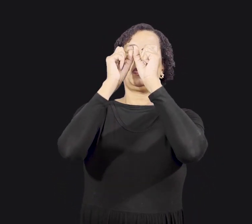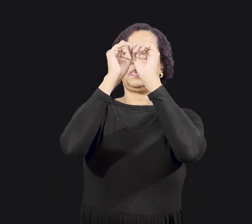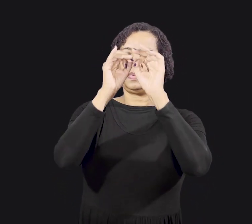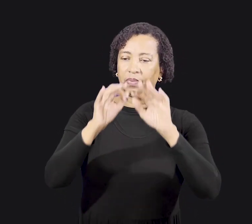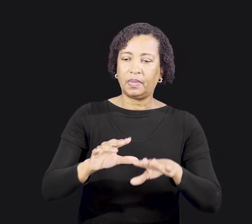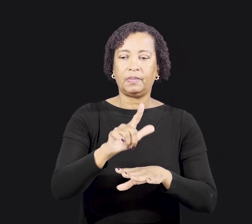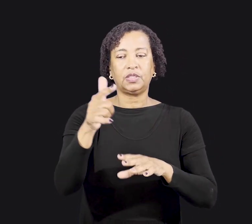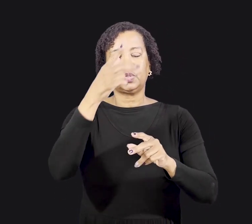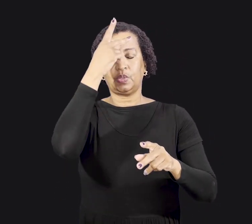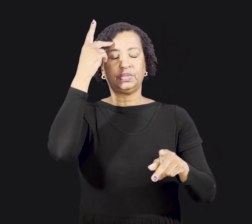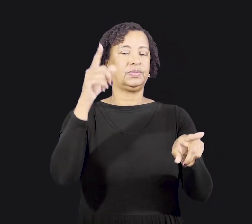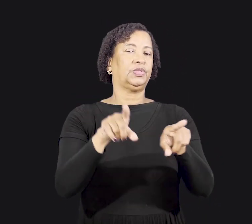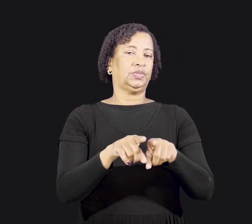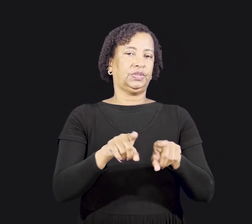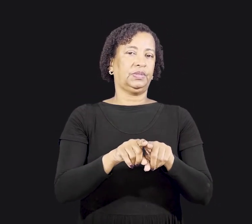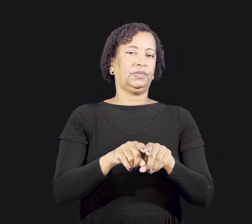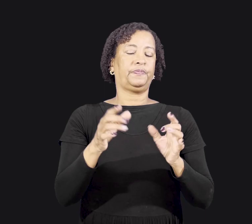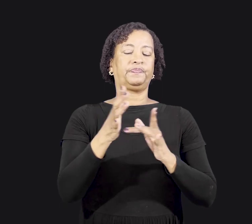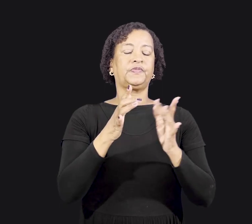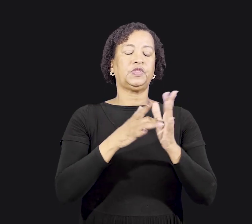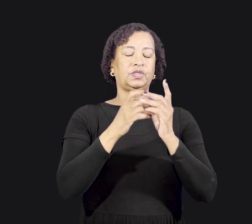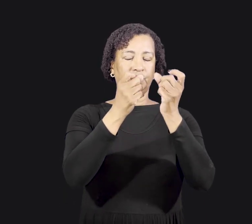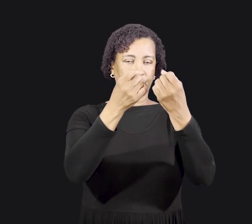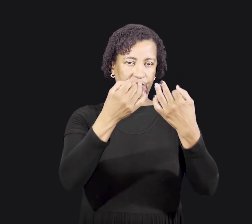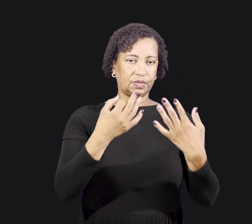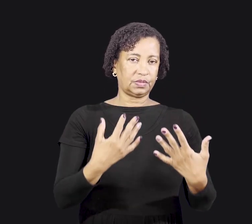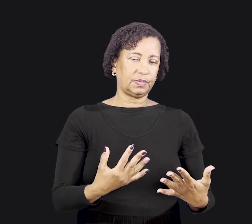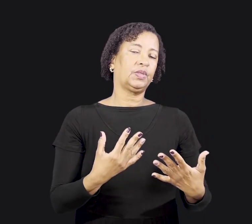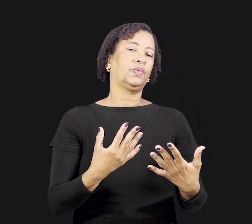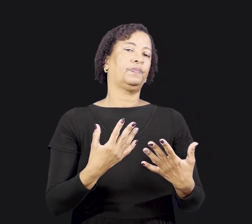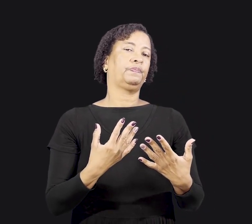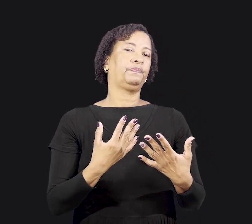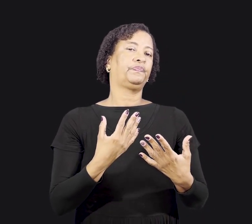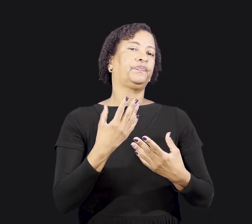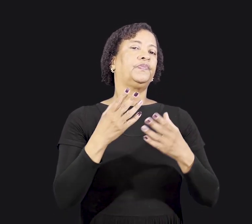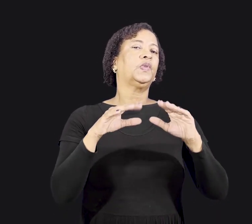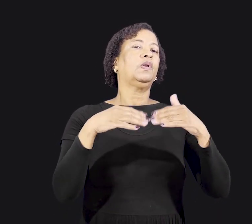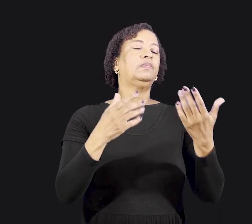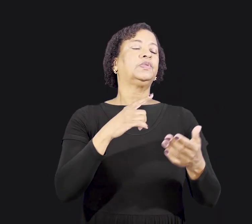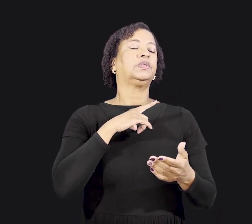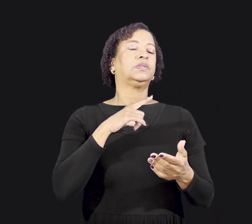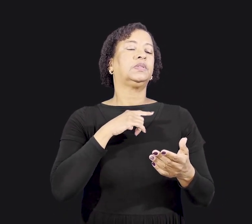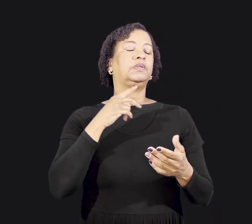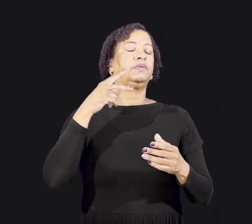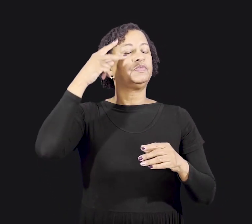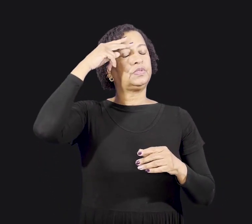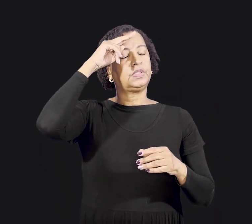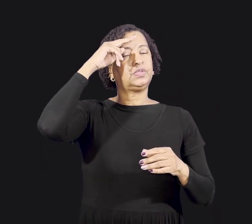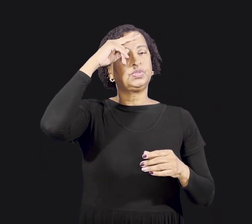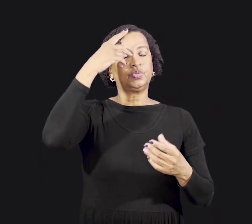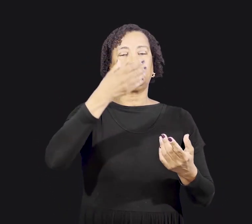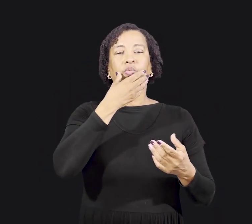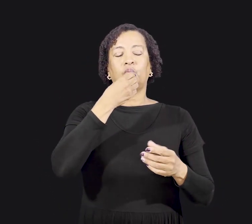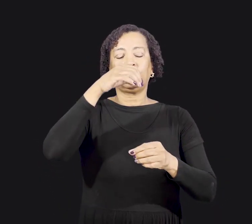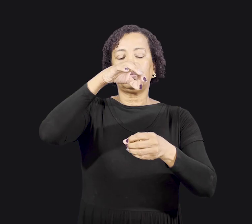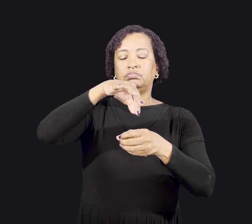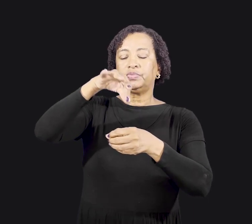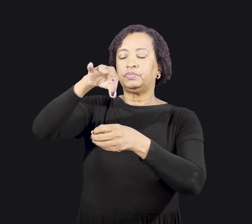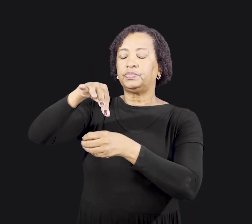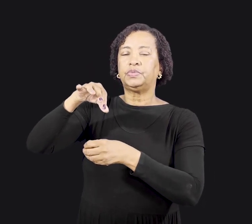um. Jesus contou essa parábola e depois a explicou. Qual explicação tiramos da parábola do semeador? Depois de